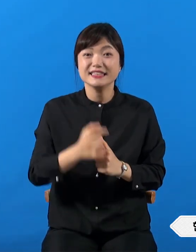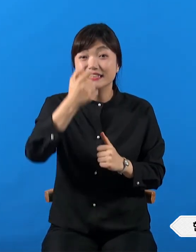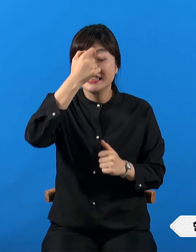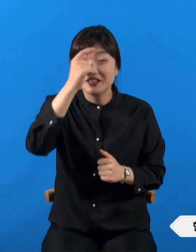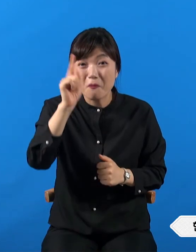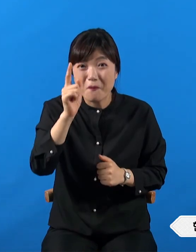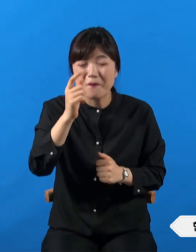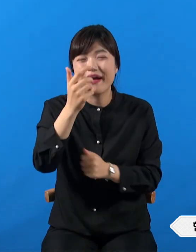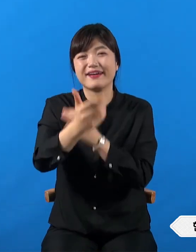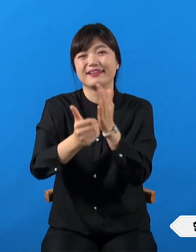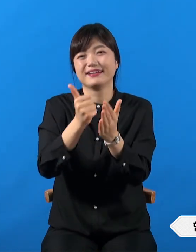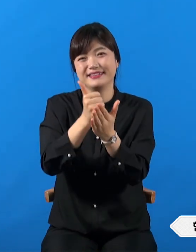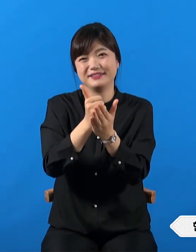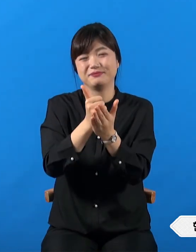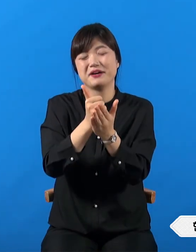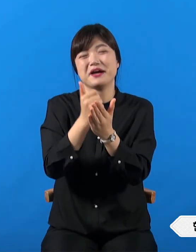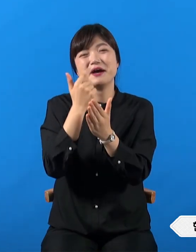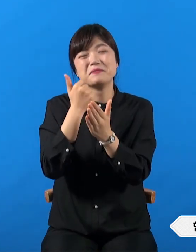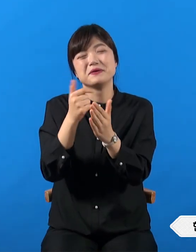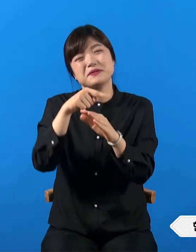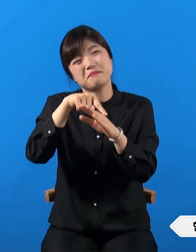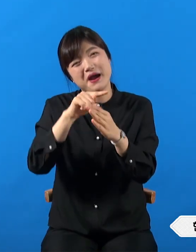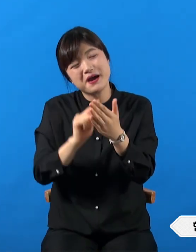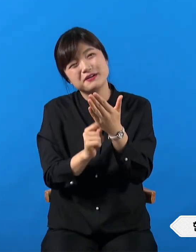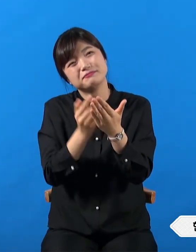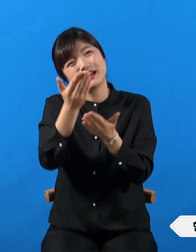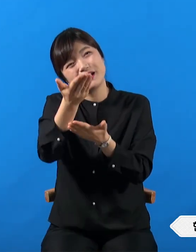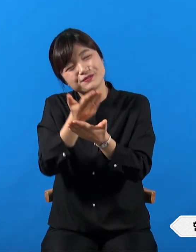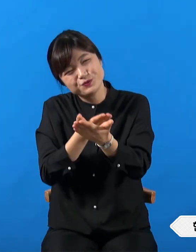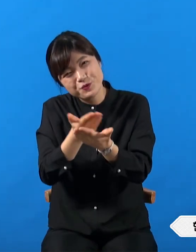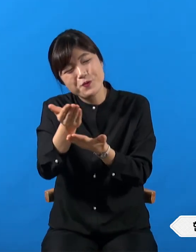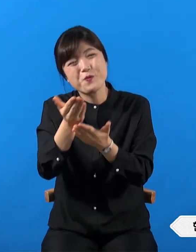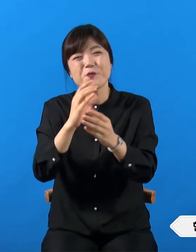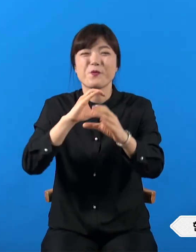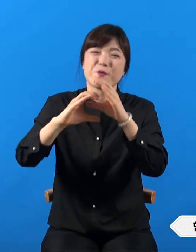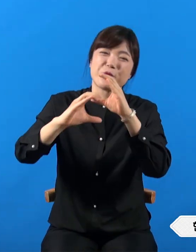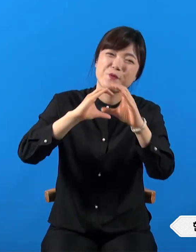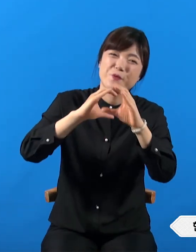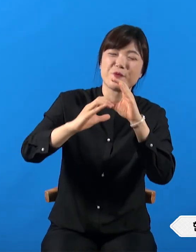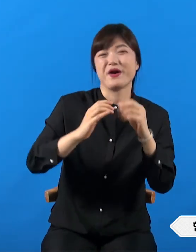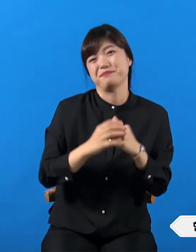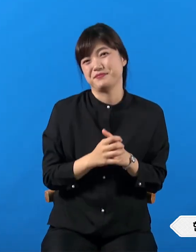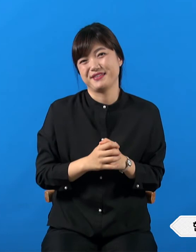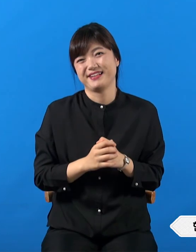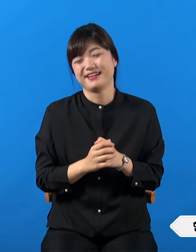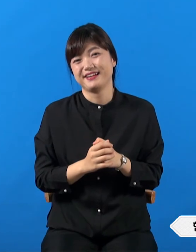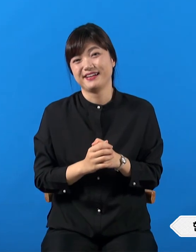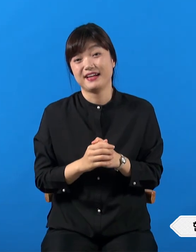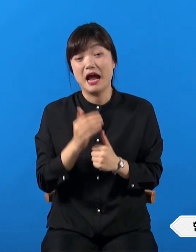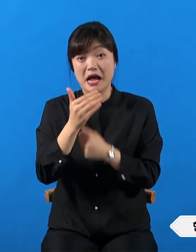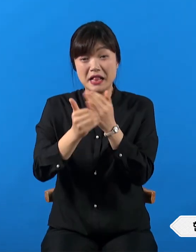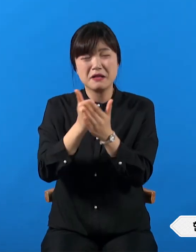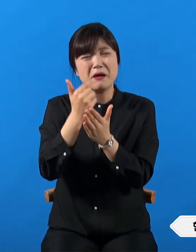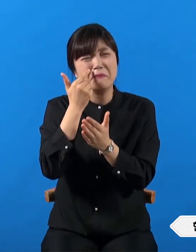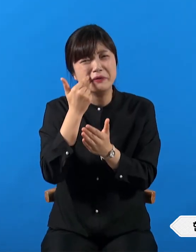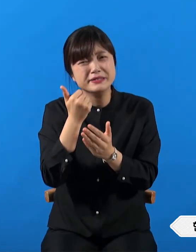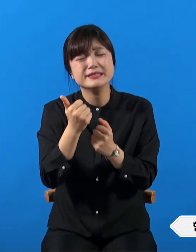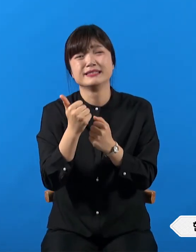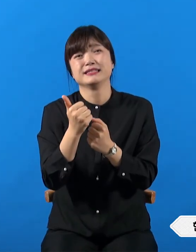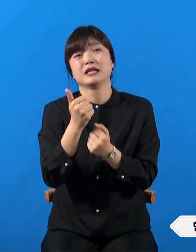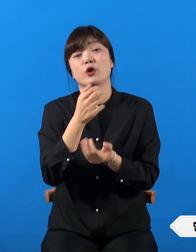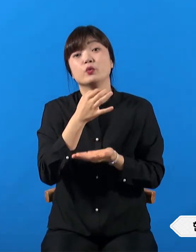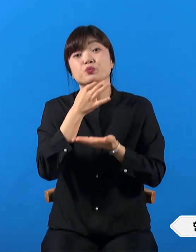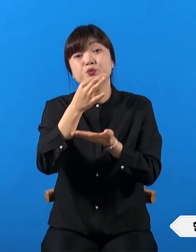기도는 사랑하는 아버지와 더불어서 마음을 나누면서 교제하고 교통하는 것입니다. 우리가 하나님